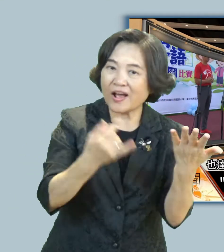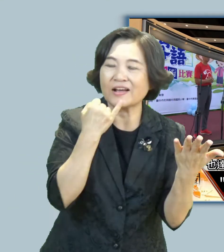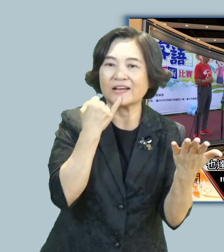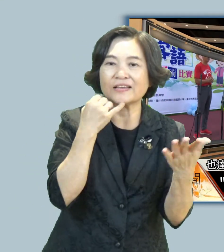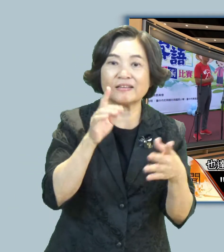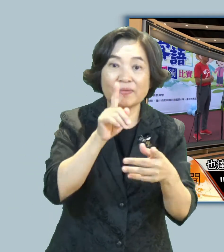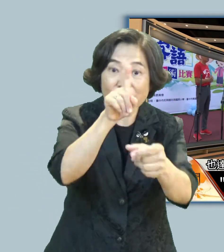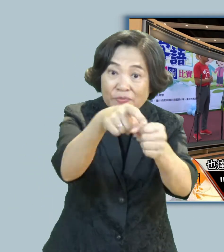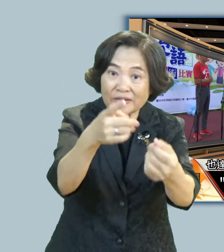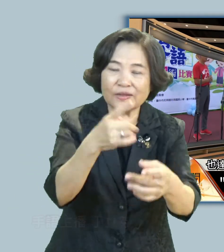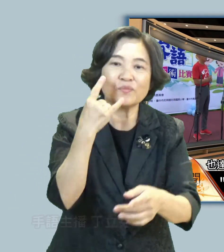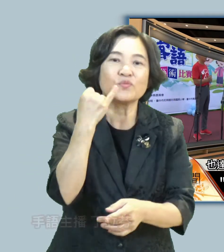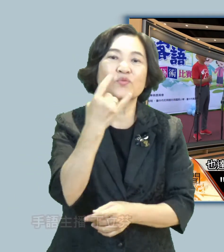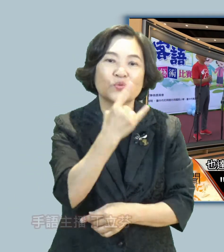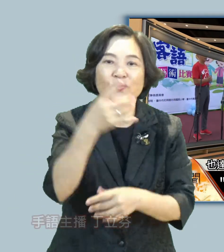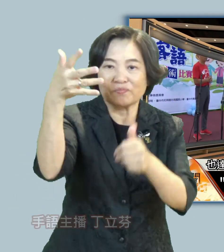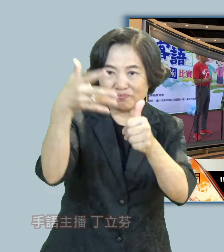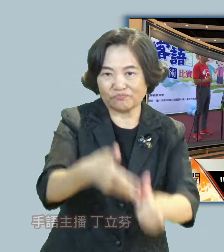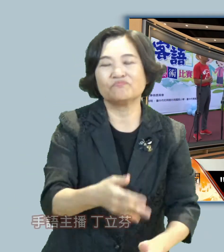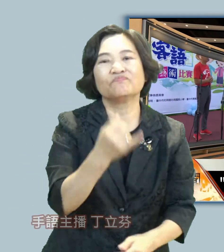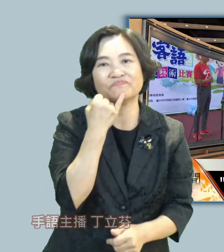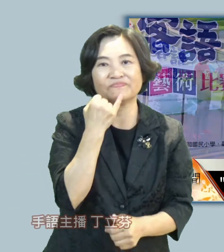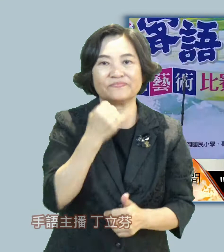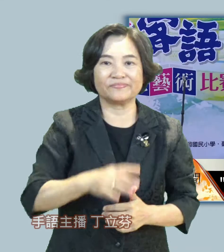没来太多无意产生的目的。